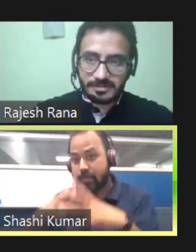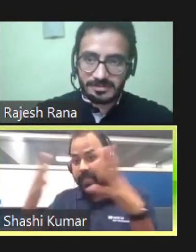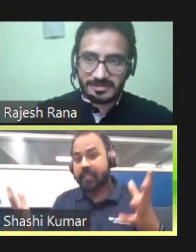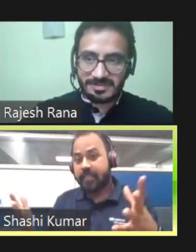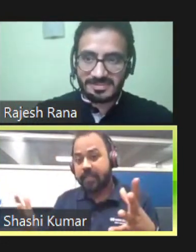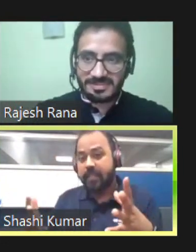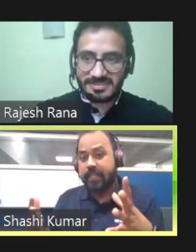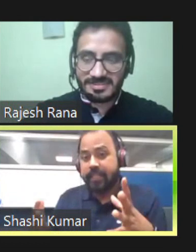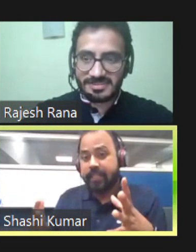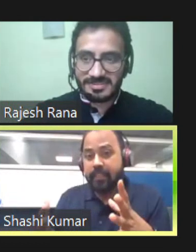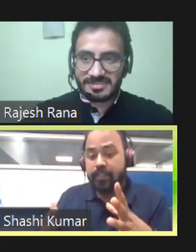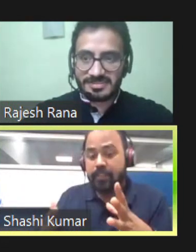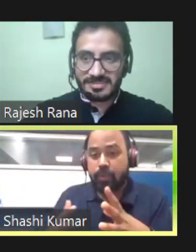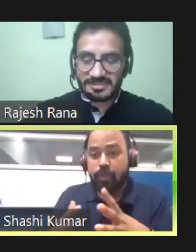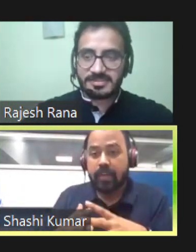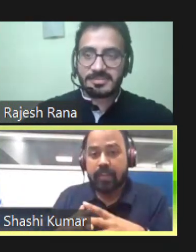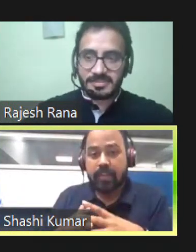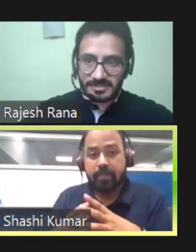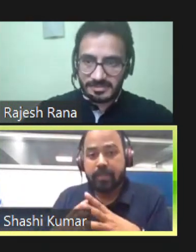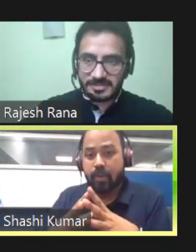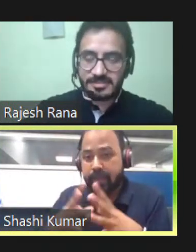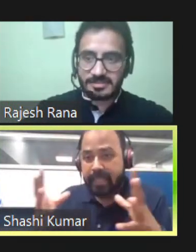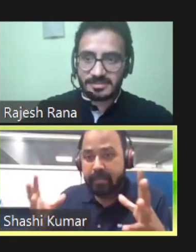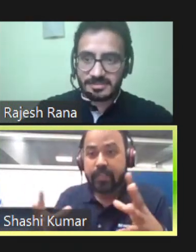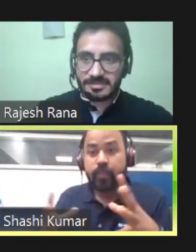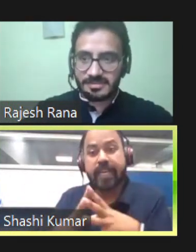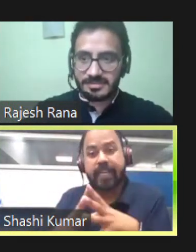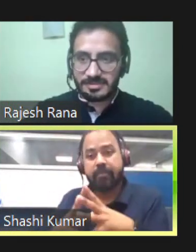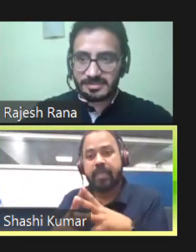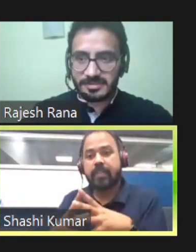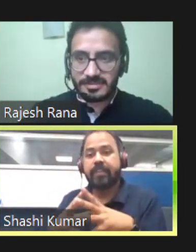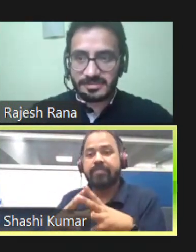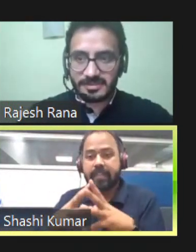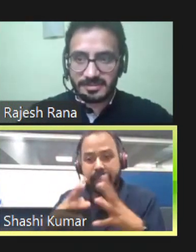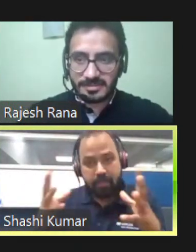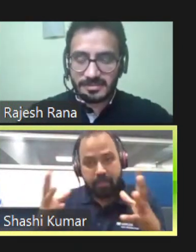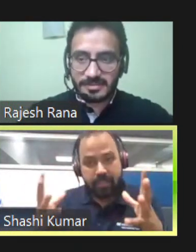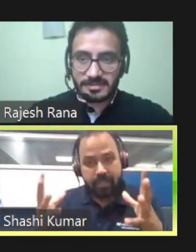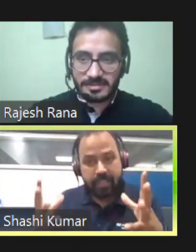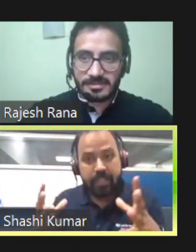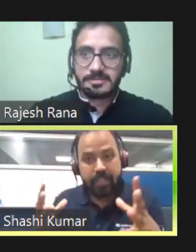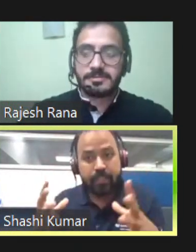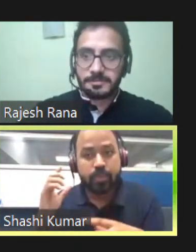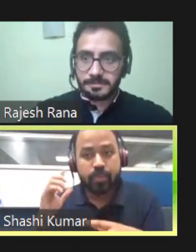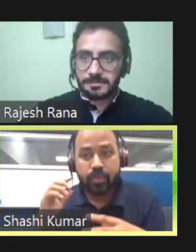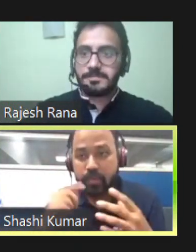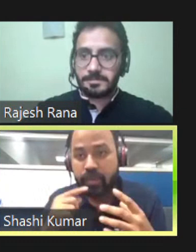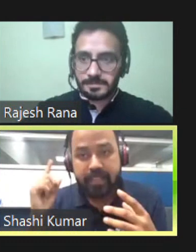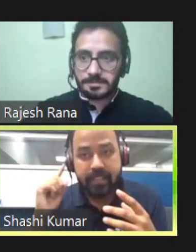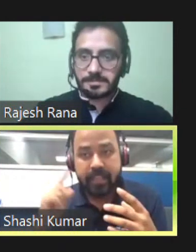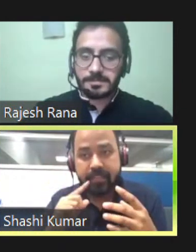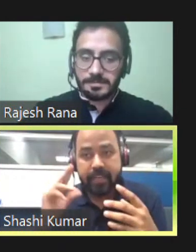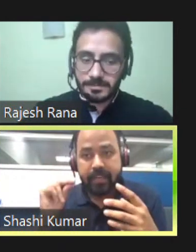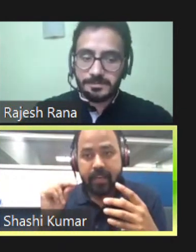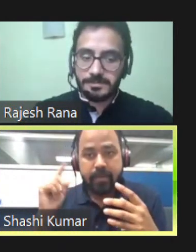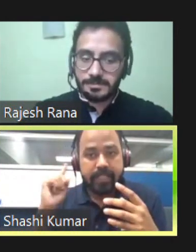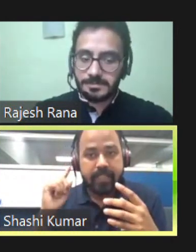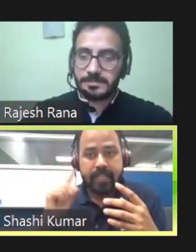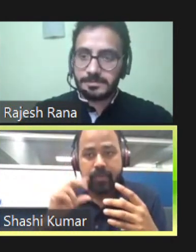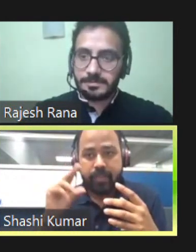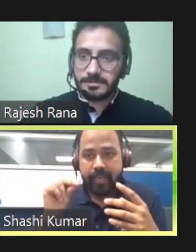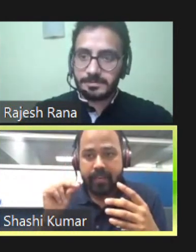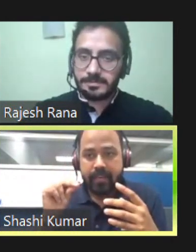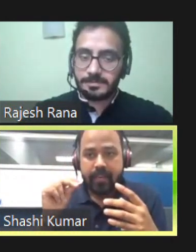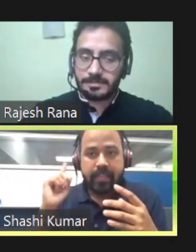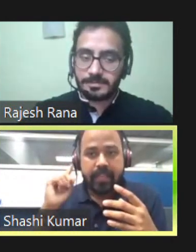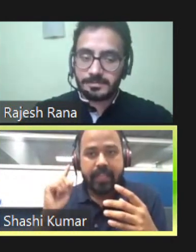उनसे बात करनी पड़ेगी। जो अगर आपकी कम्युनिटी में, सोसाइटी में अगर डिफरेंटली एबल्ड हैं जो सुन और बोल नहीं सकते, राइट, इसका साइन